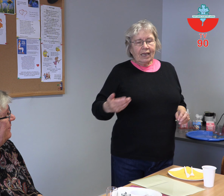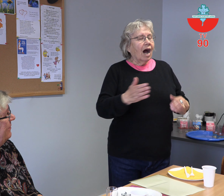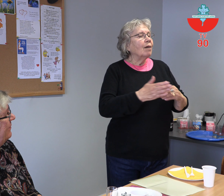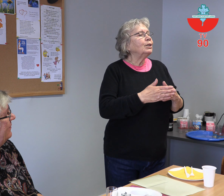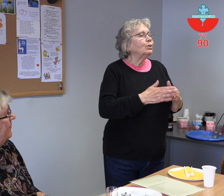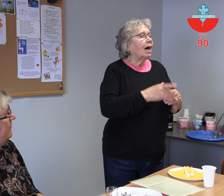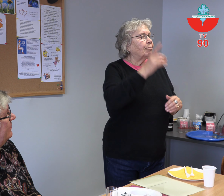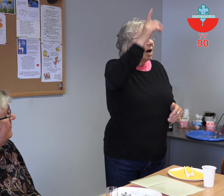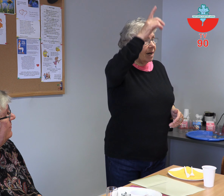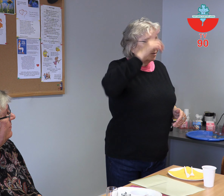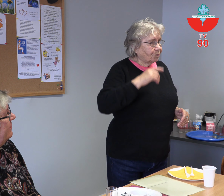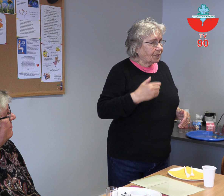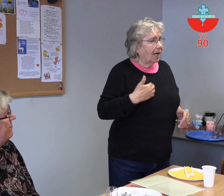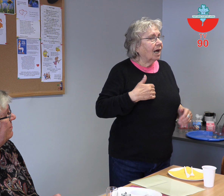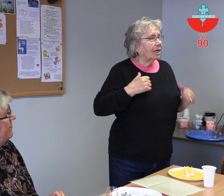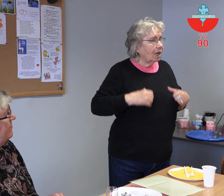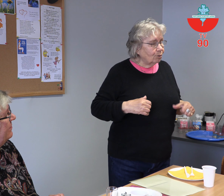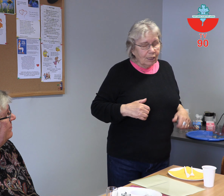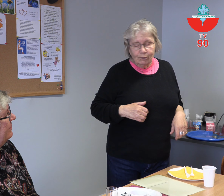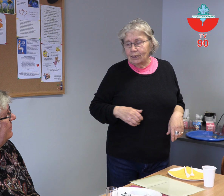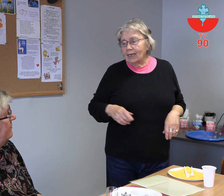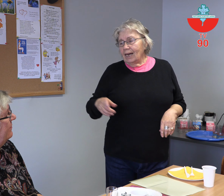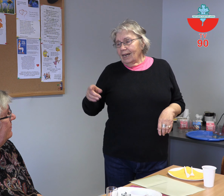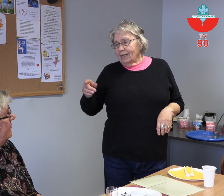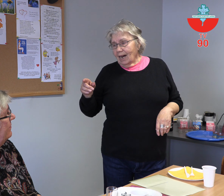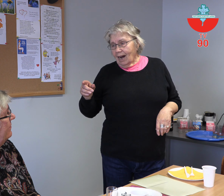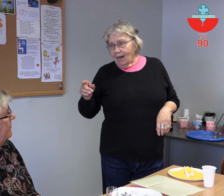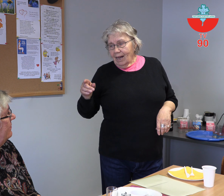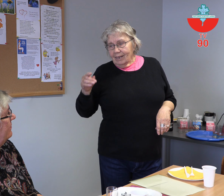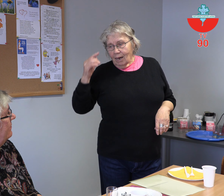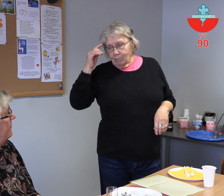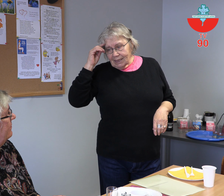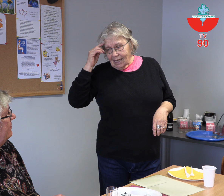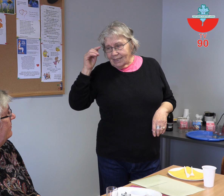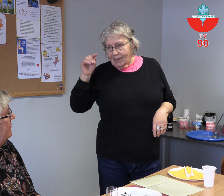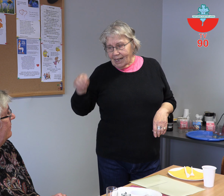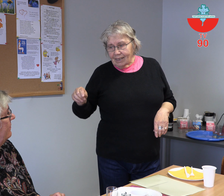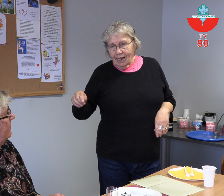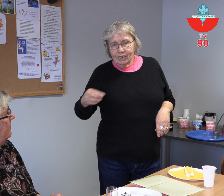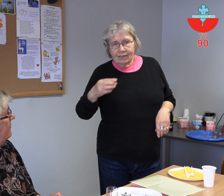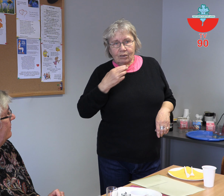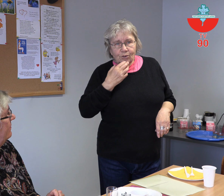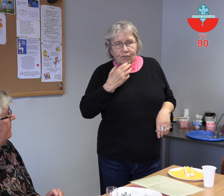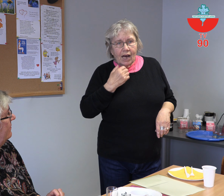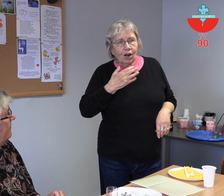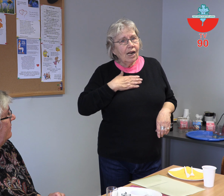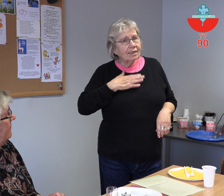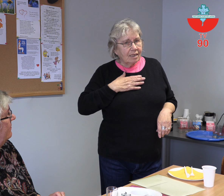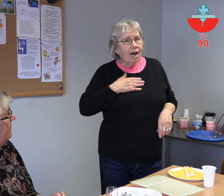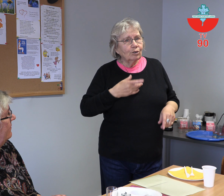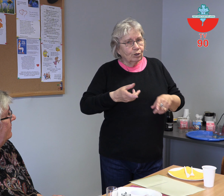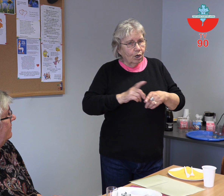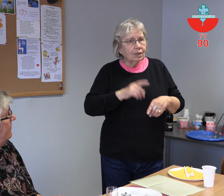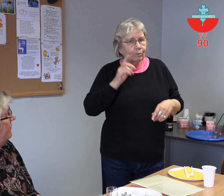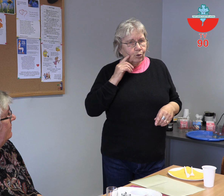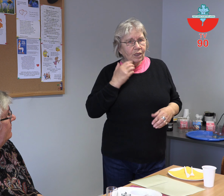A minua maha elän rahulikul ja mõttesin, että suvel oleks tahtnud rohkem